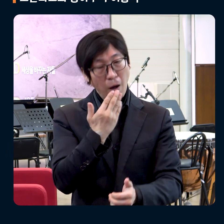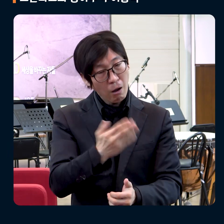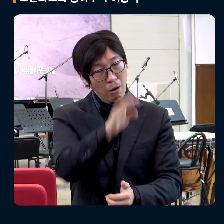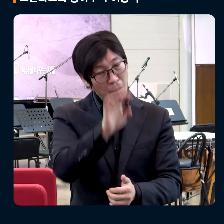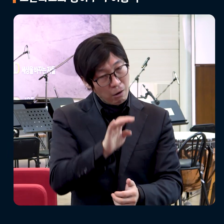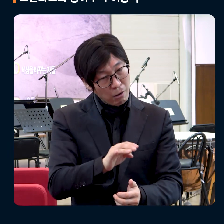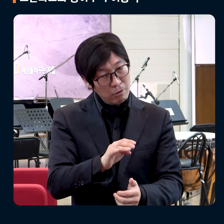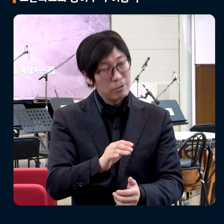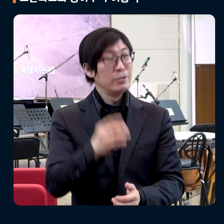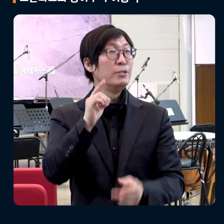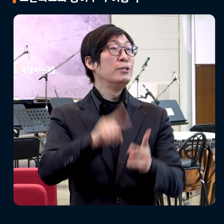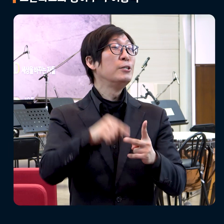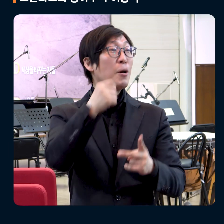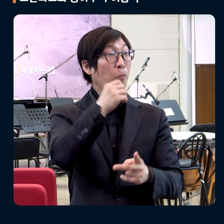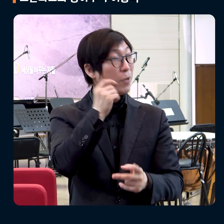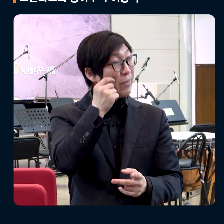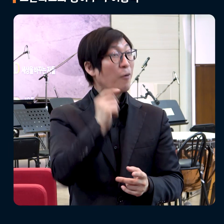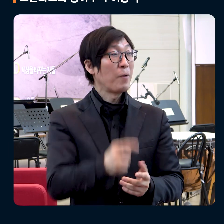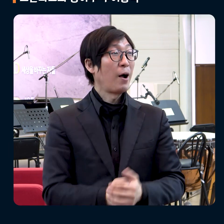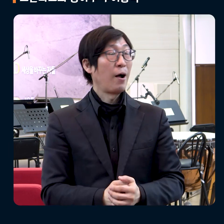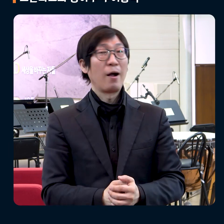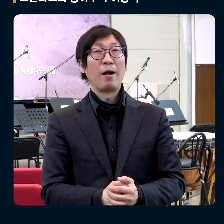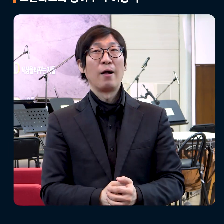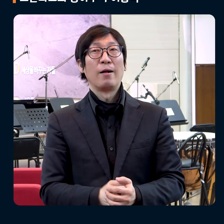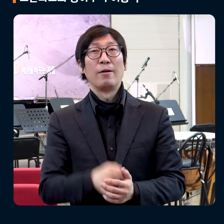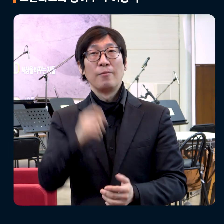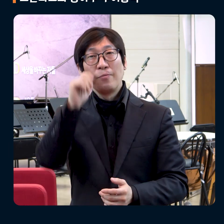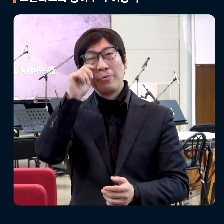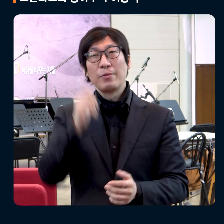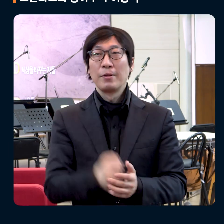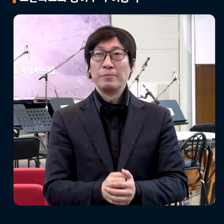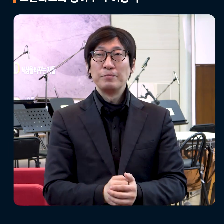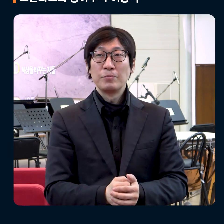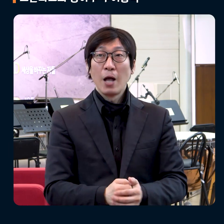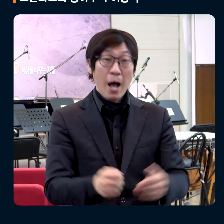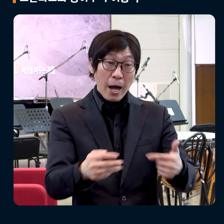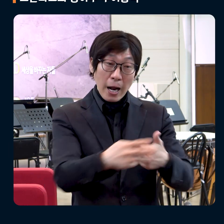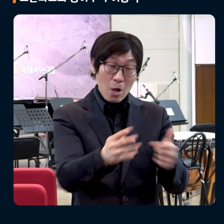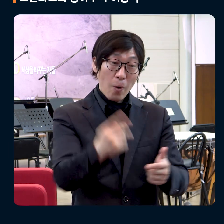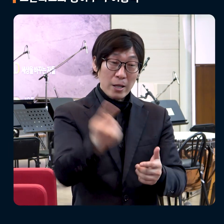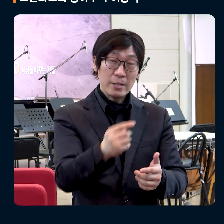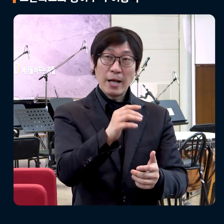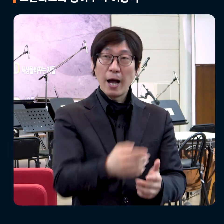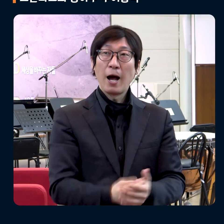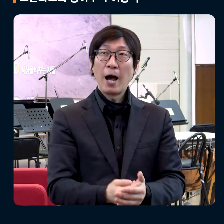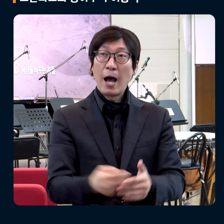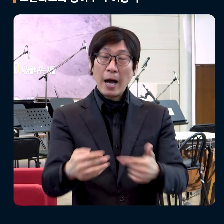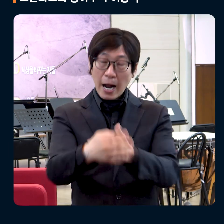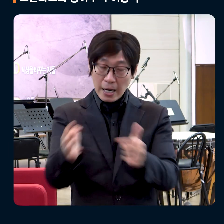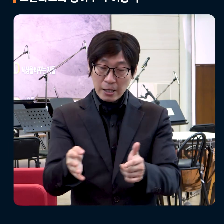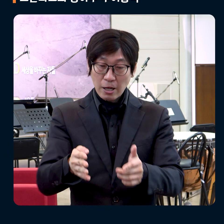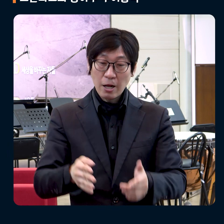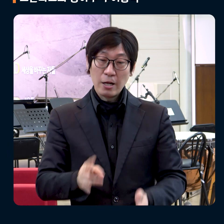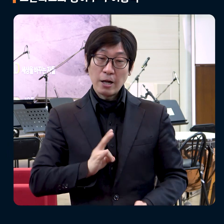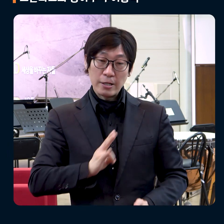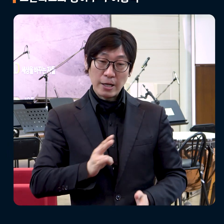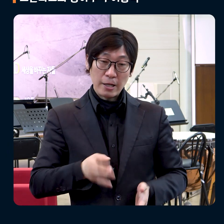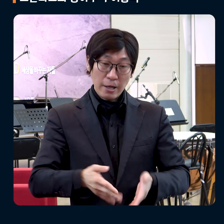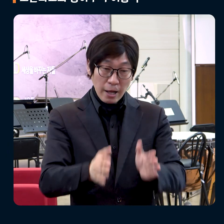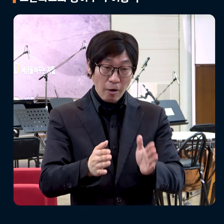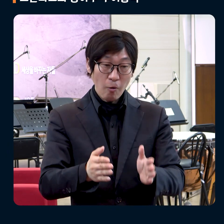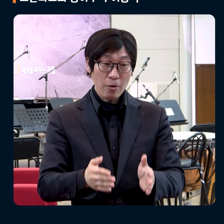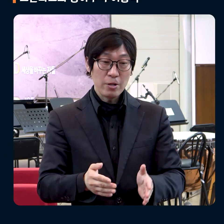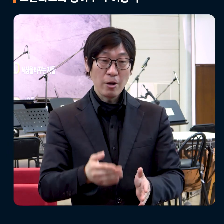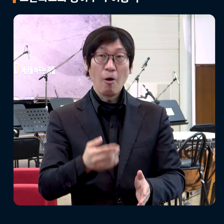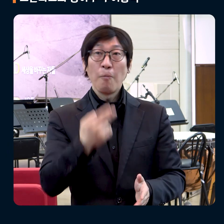말합니다. 그들이 대답하여 이르되 너도 갈릴리에서 왔느냐? 찾아보라. 갈릴리에서는 선지자가 나지 못하느니라.